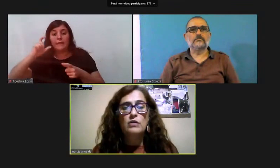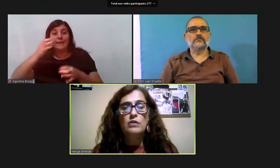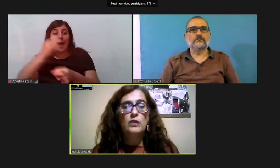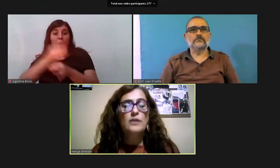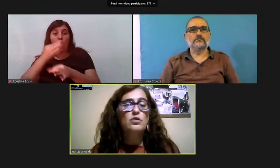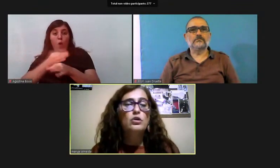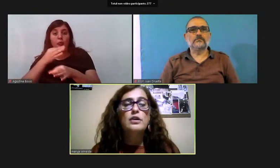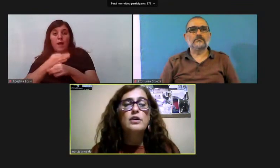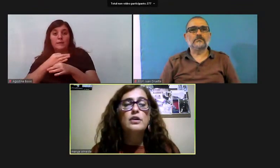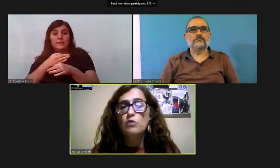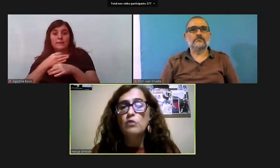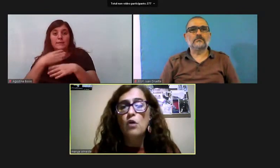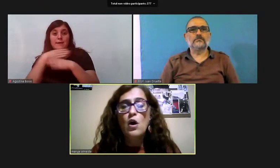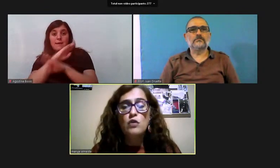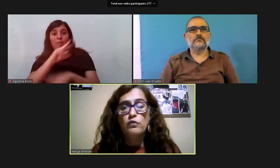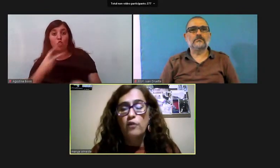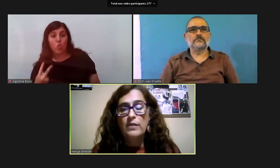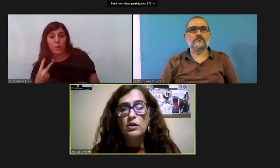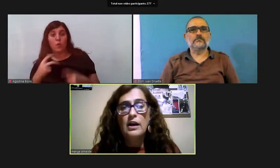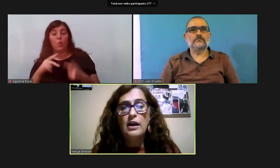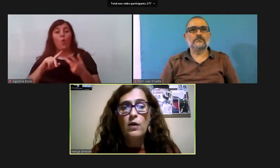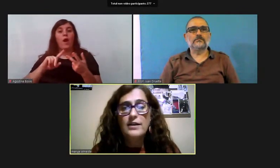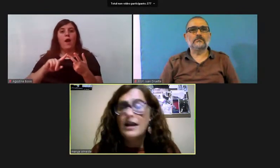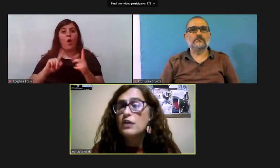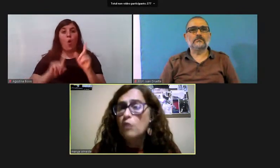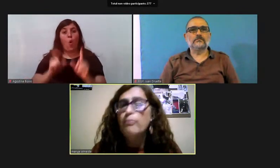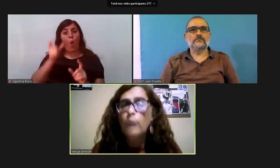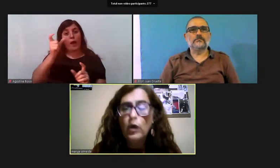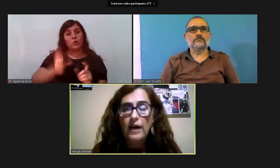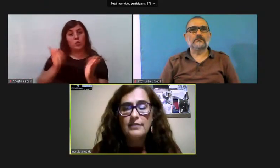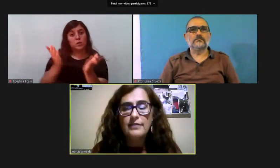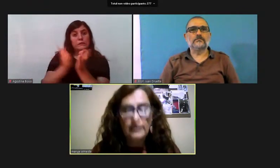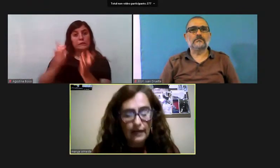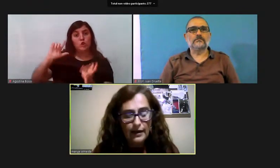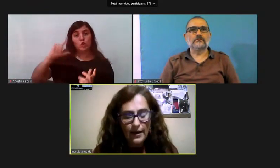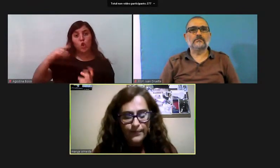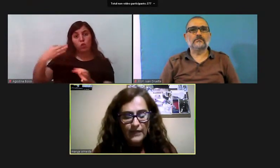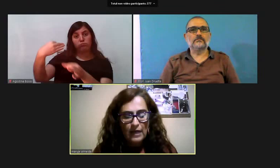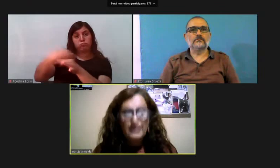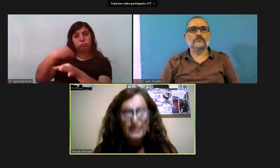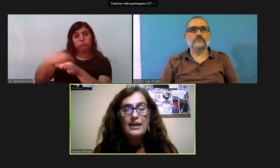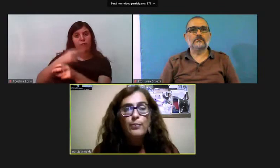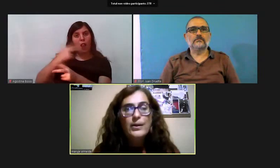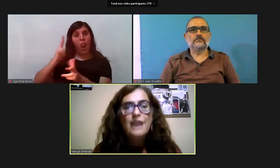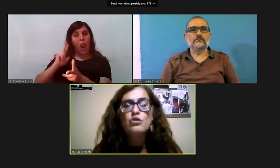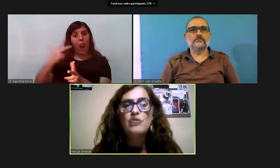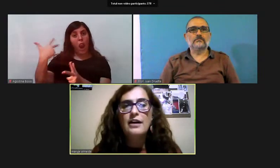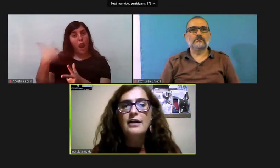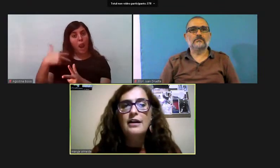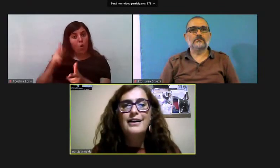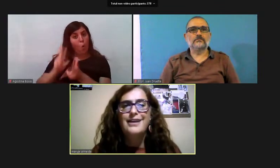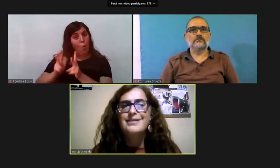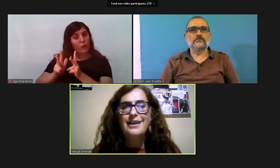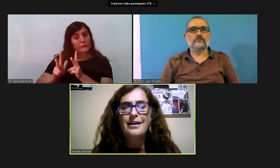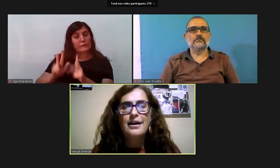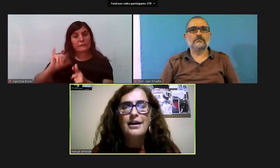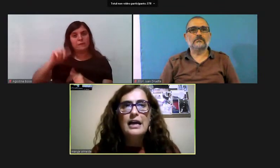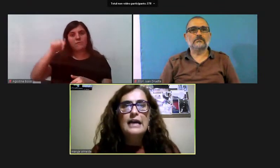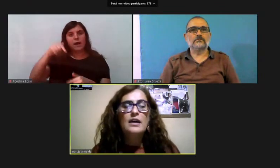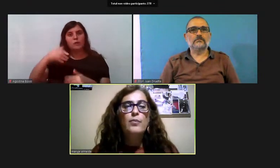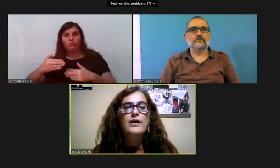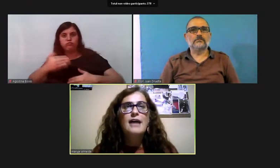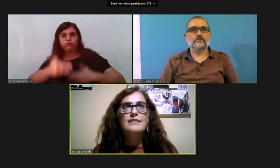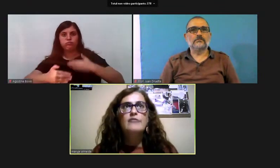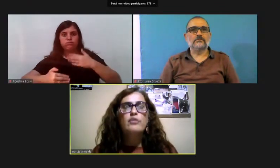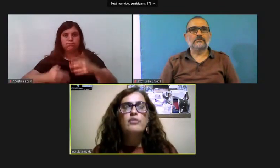los estudiantes sordos reciben su formación en lengua de señas, que son pocas en realidad, para que pueda eso crecer y